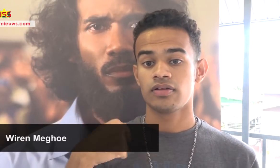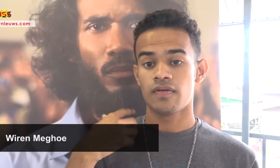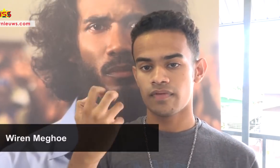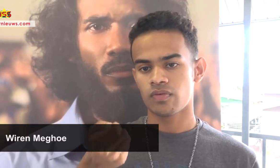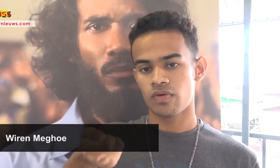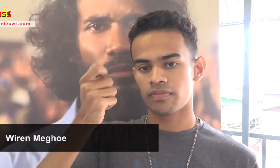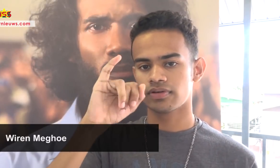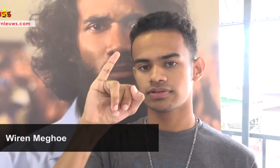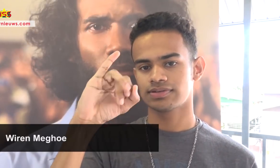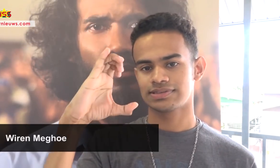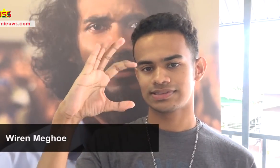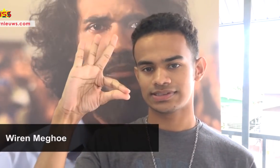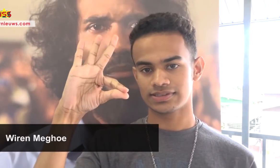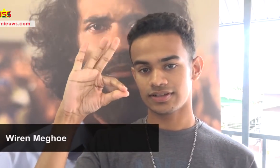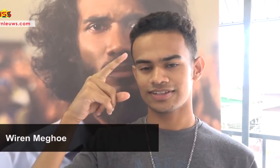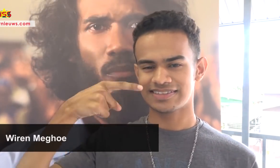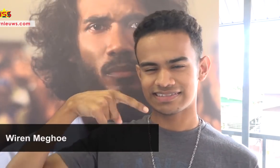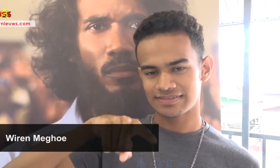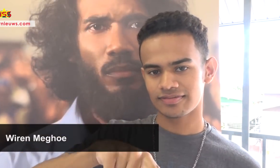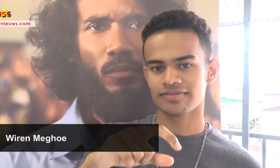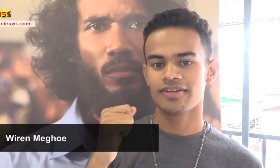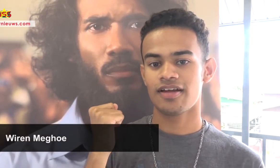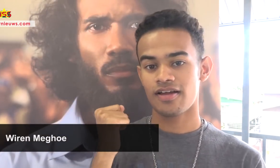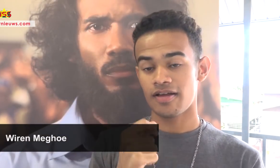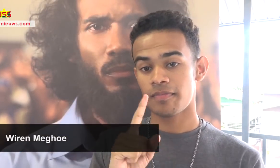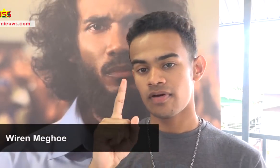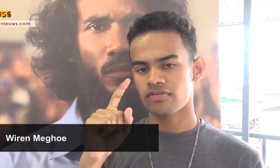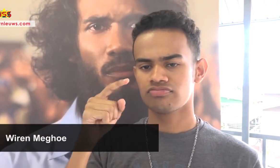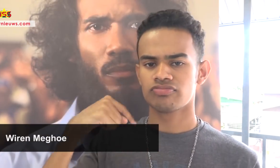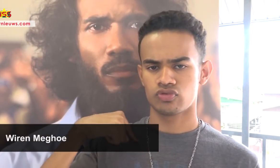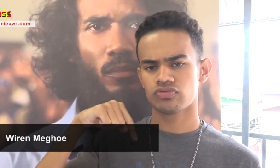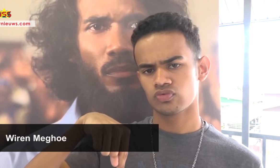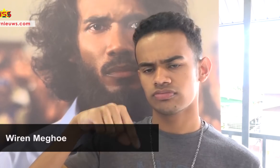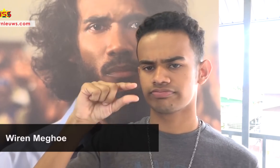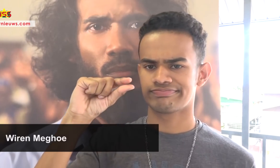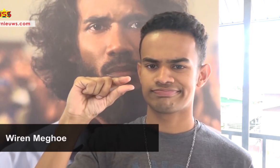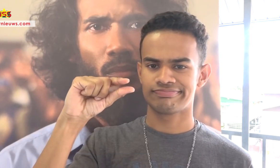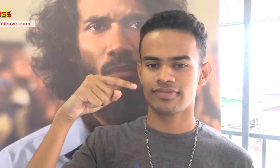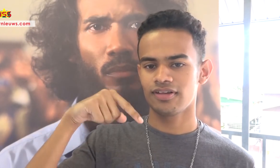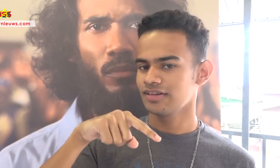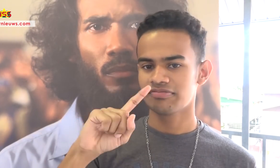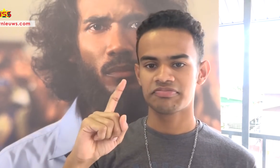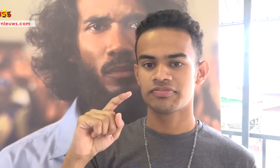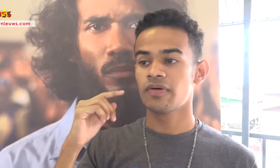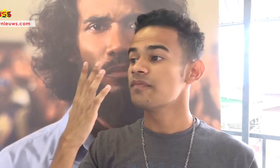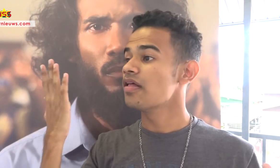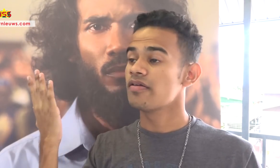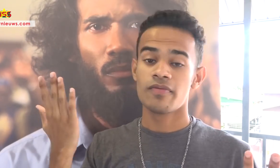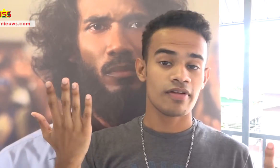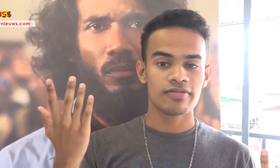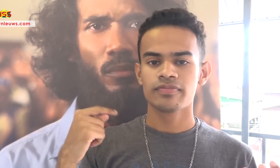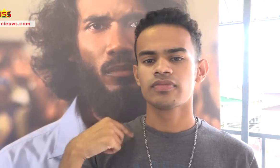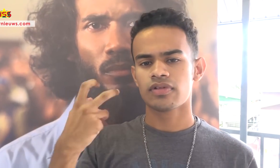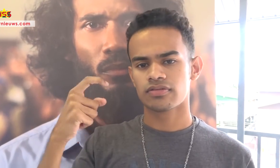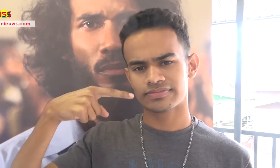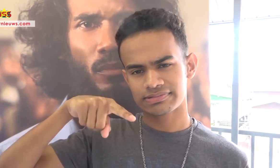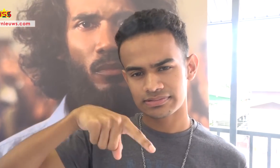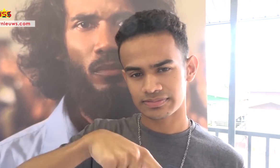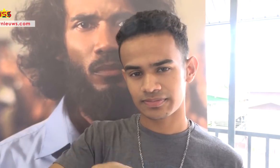hij. Ja, ik wil graag ICT. Ik wil het diepere van ICT, wil ik weten. Ik weet wel nu al wat van ICT, dat weet ik al